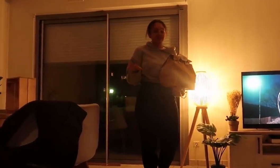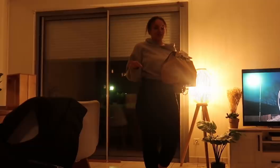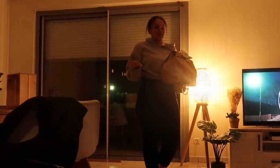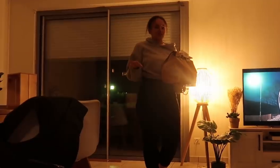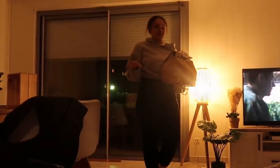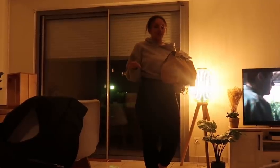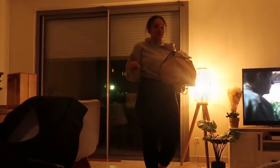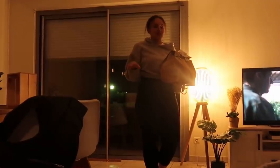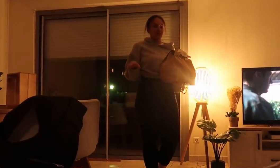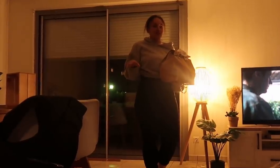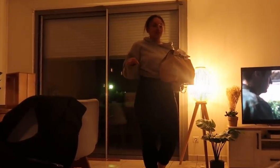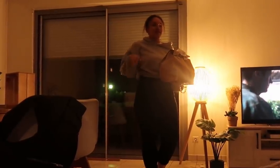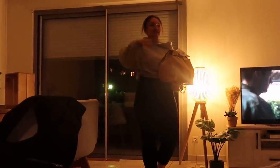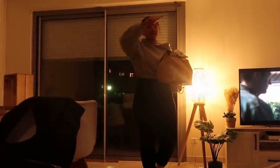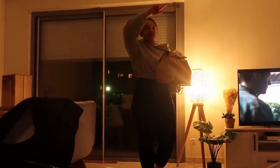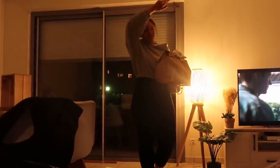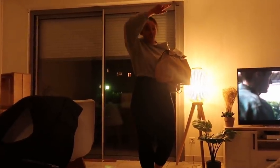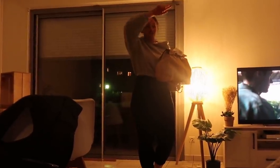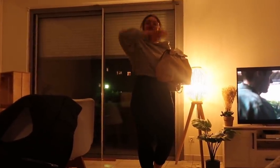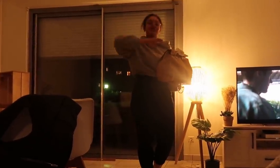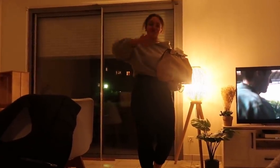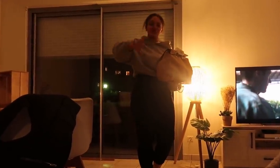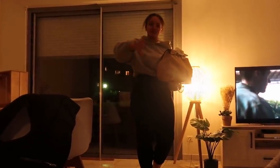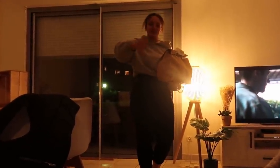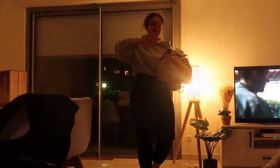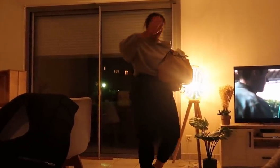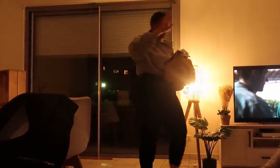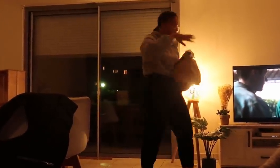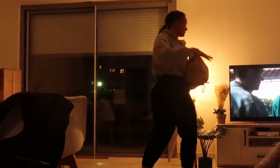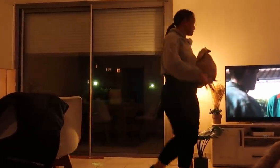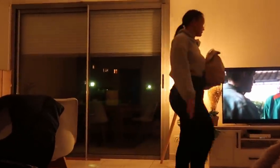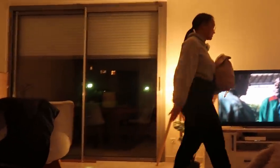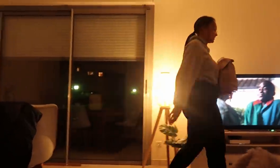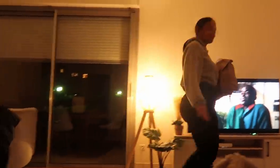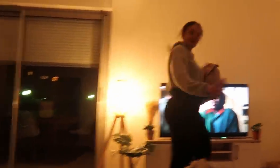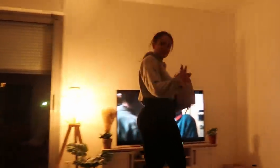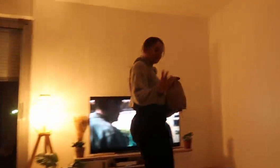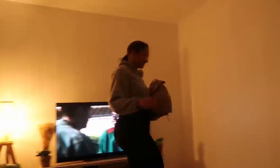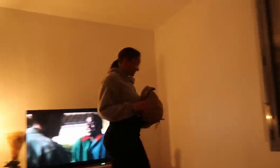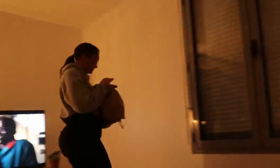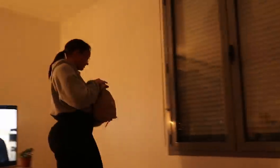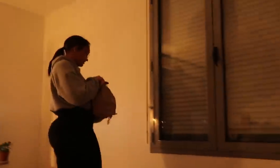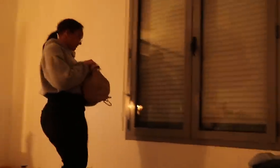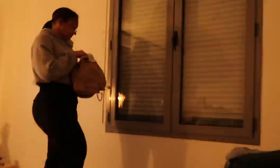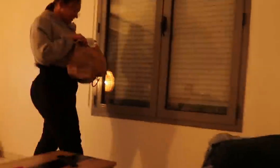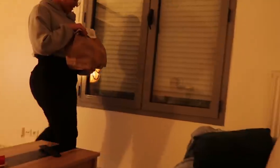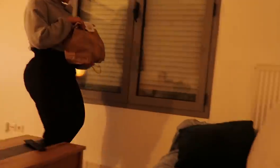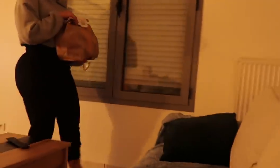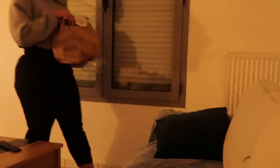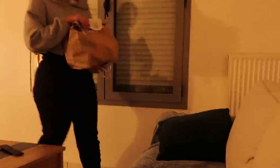Ça m'est jamais arrivé, genre tous les. Ils ont tué deux rues plus. À chaque fois qu'on me prend train, c'est toujours un truc. Mais non, mais je te jure. Ça vous rappelle pas quelque chose? Non, arrête de voir,